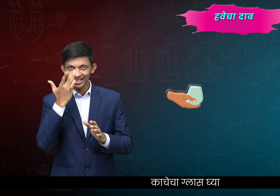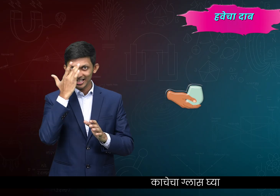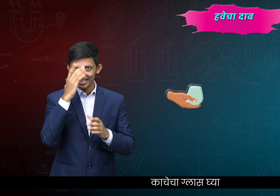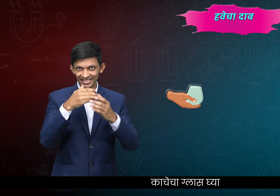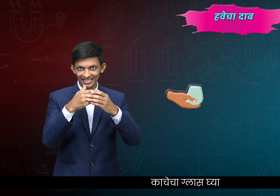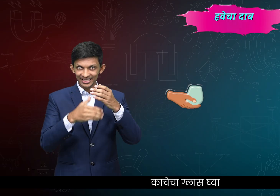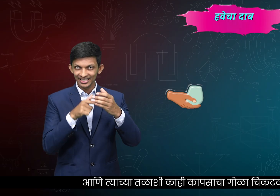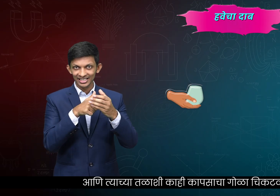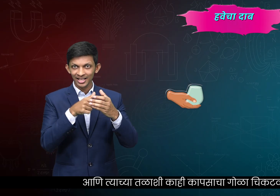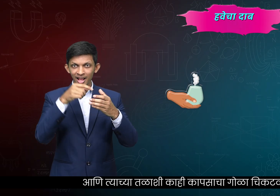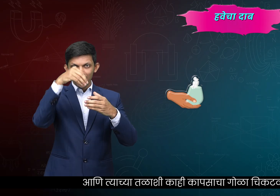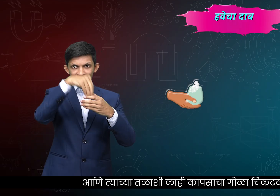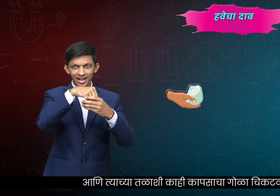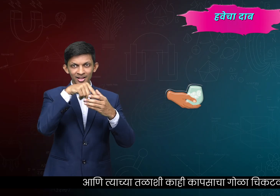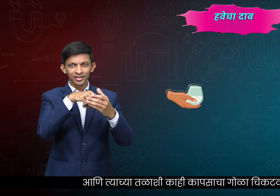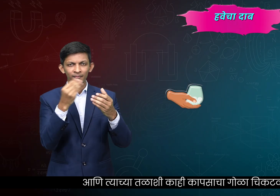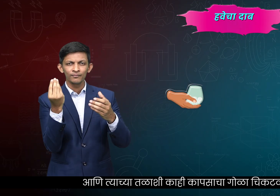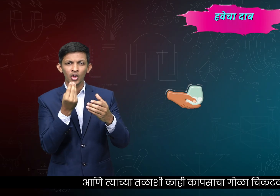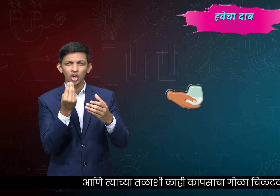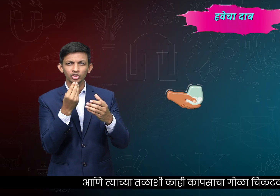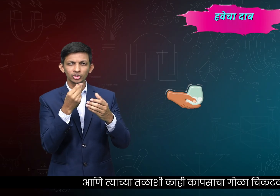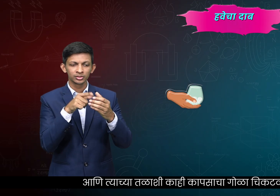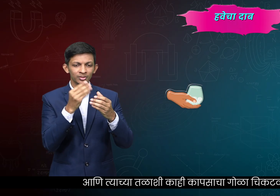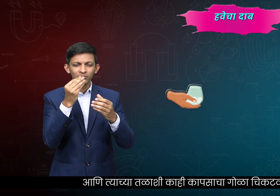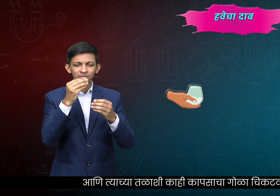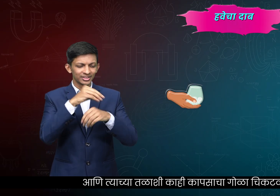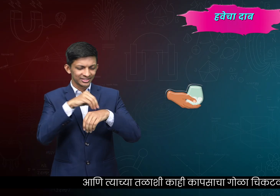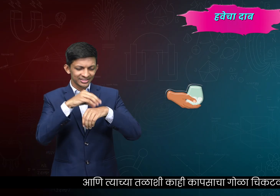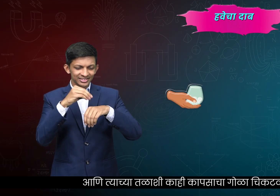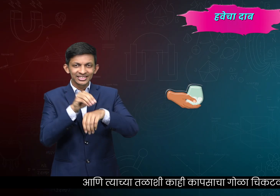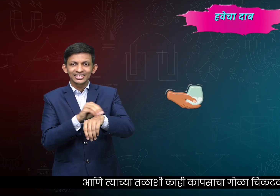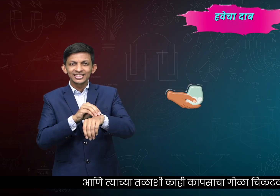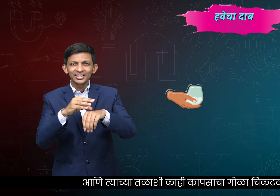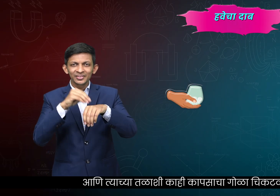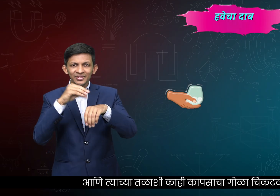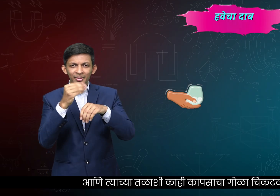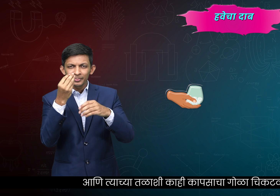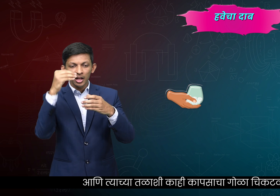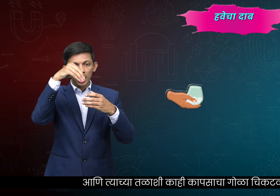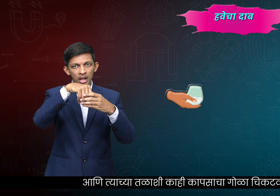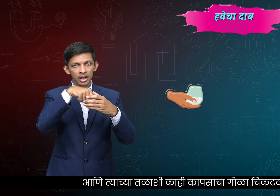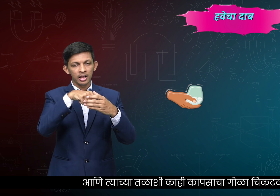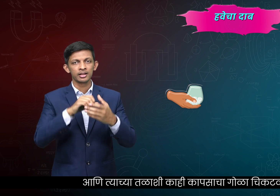काचेचा ग्लास घ्या आणि त्याच्या तळाशी काही कापसाचा गोळा चिटकवा.